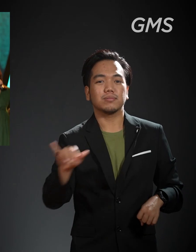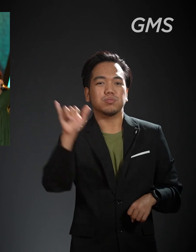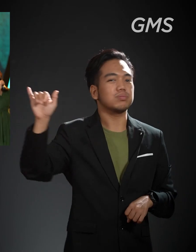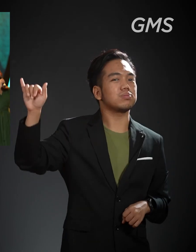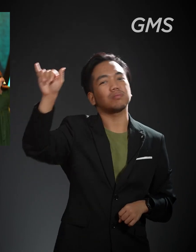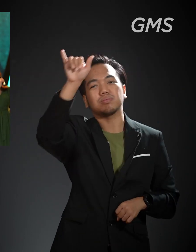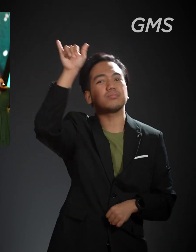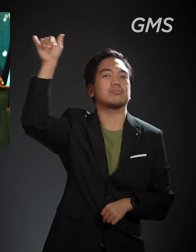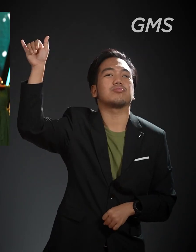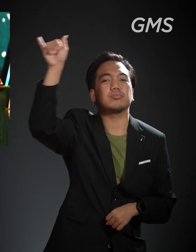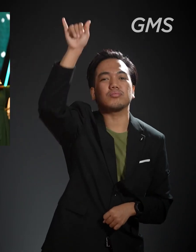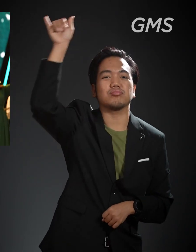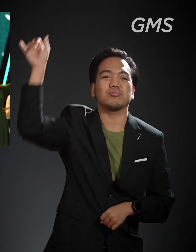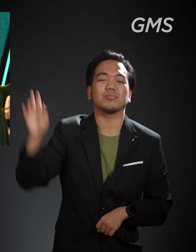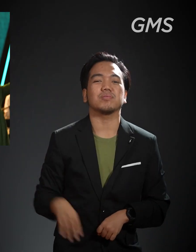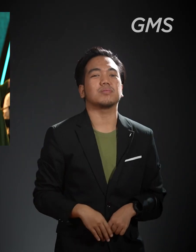selamanya.